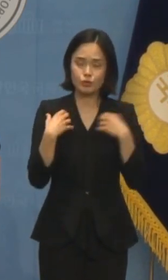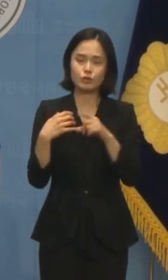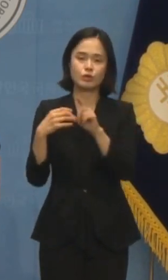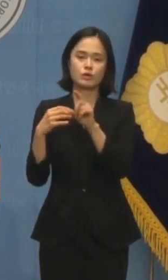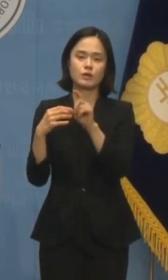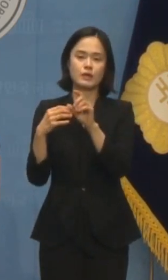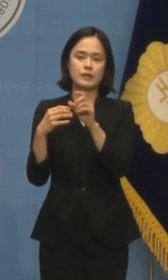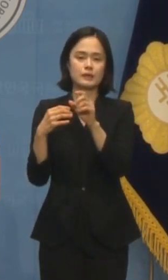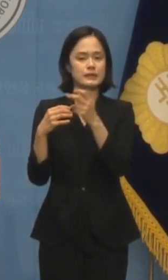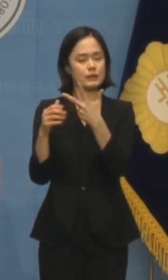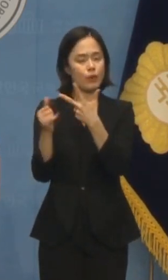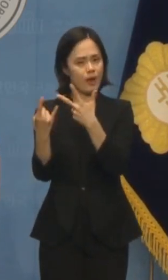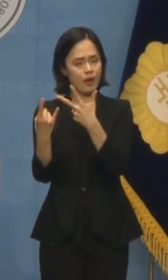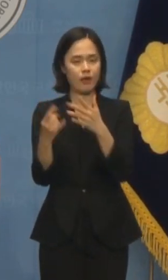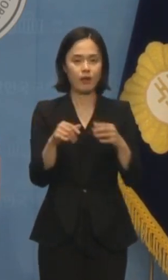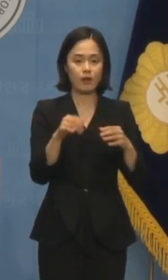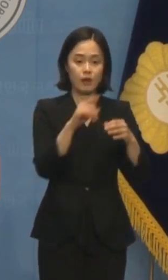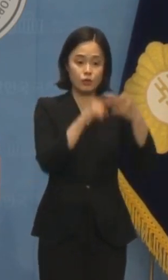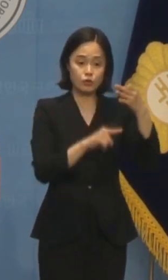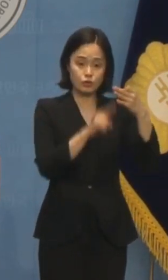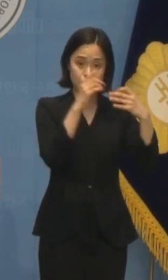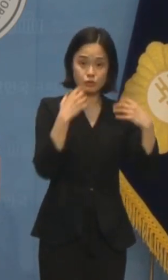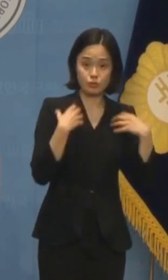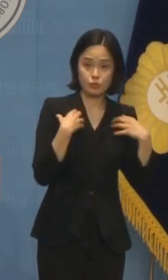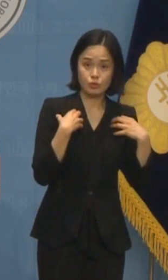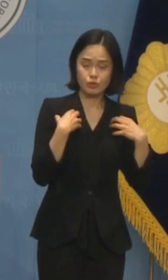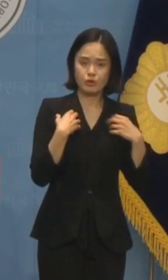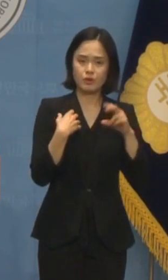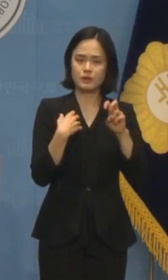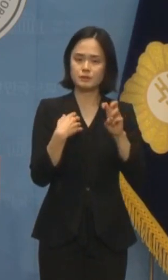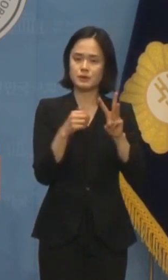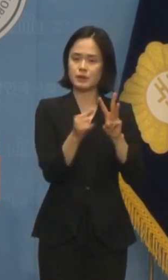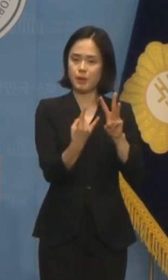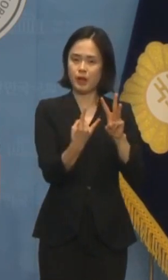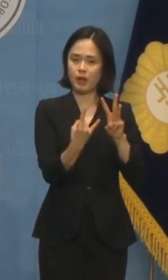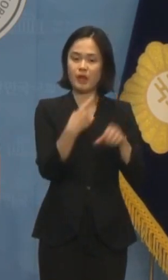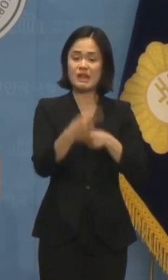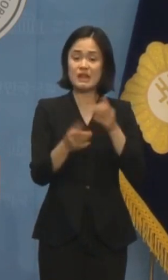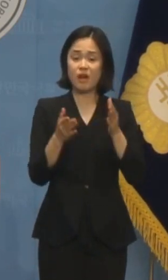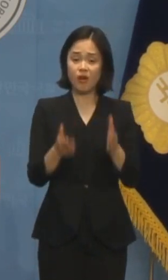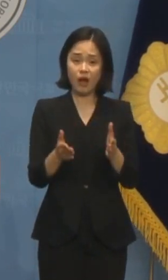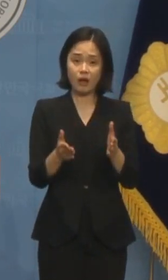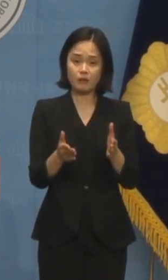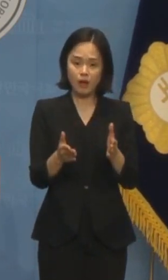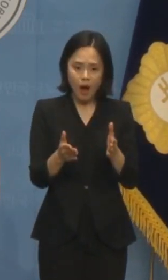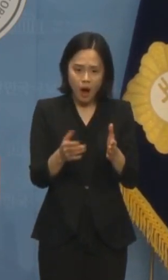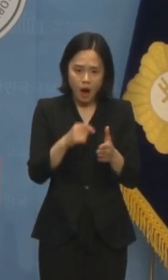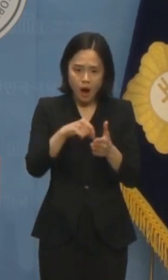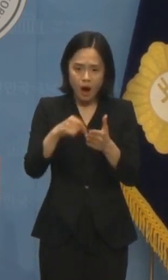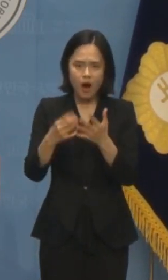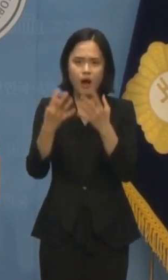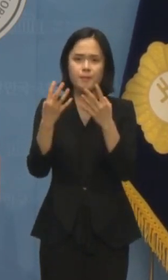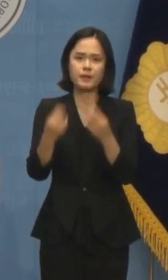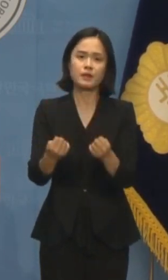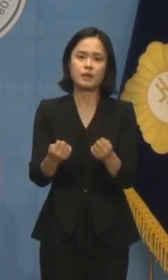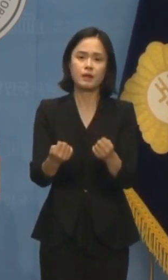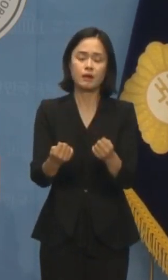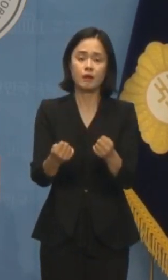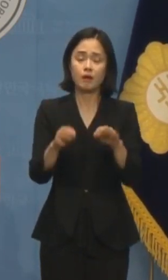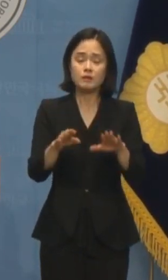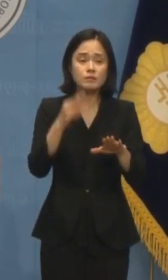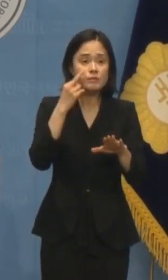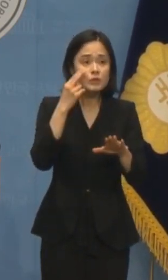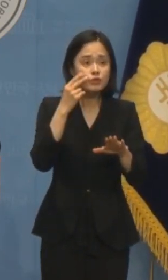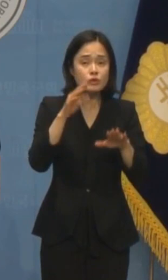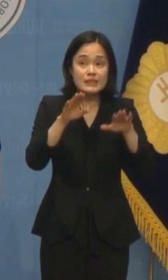23회입니다. 그것도 취임 후 1년간 말입니다. 왜 지금 이 시점에서 미국이 이것을 공개했을까요?